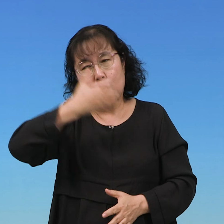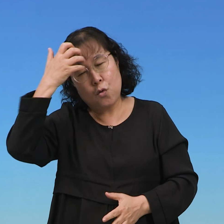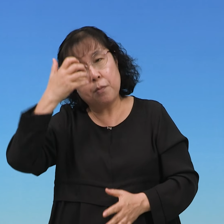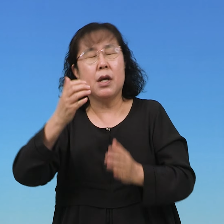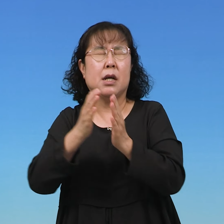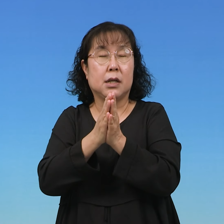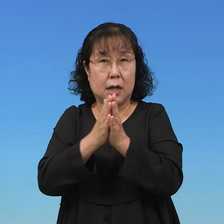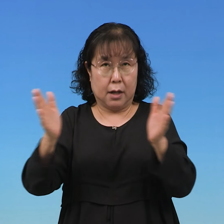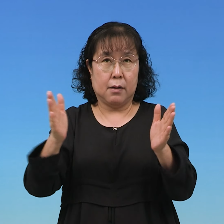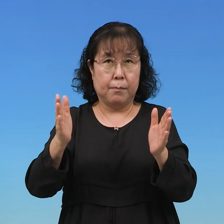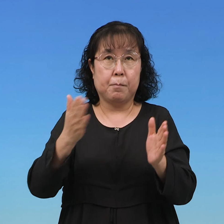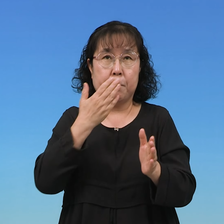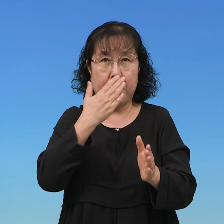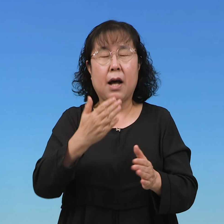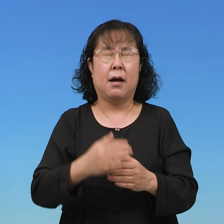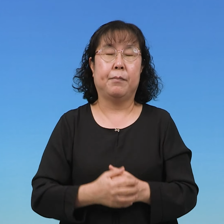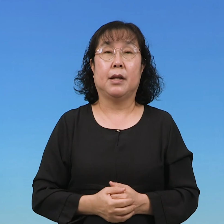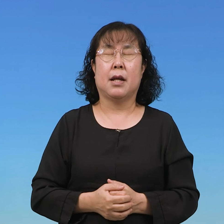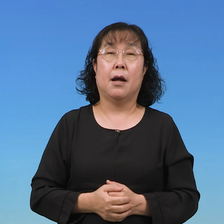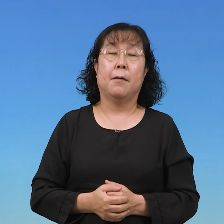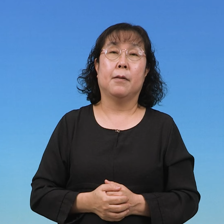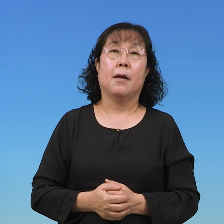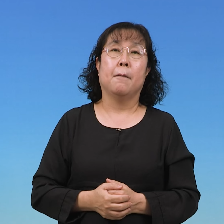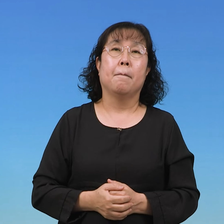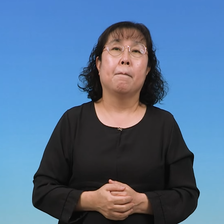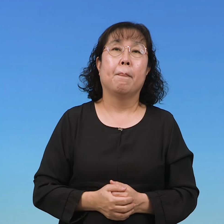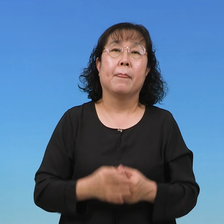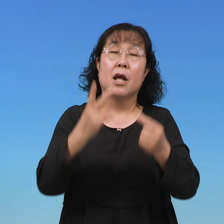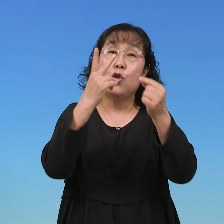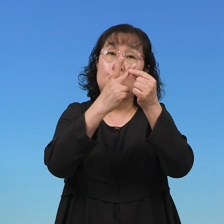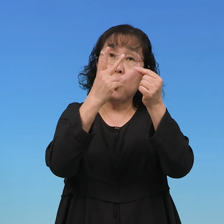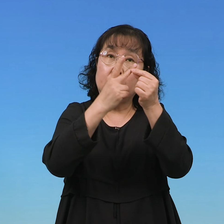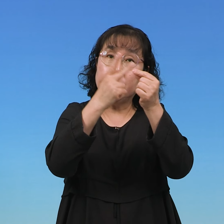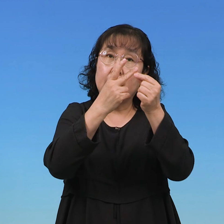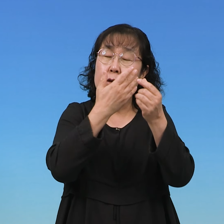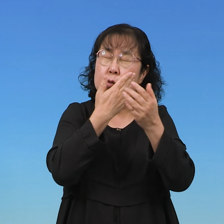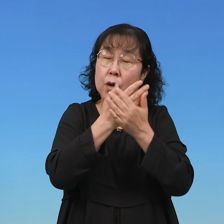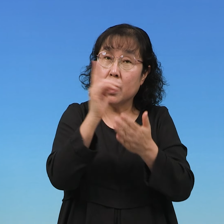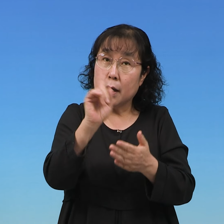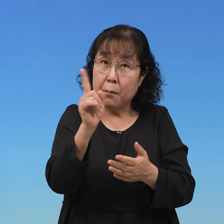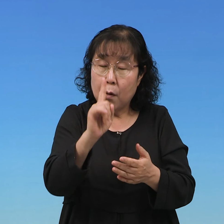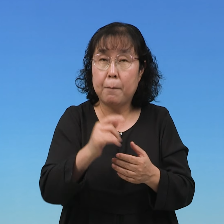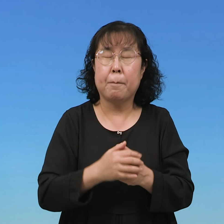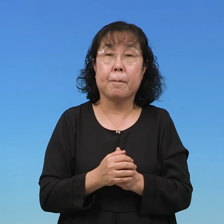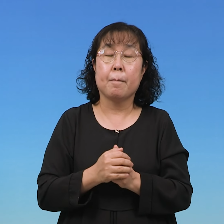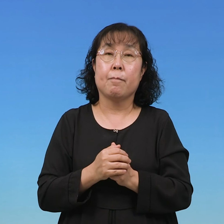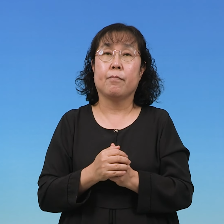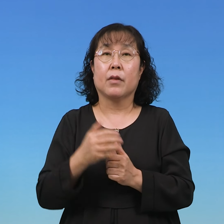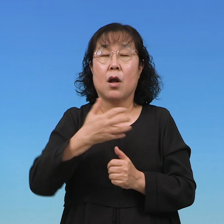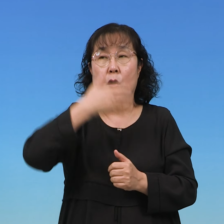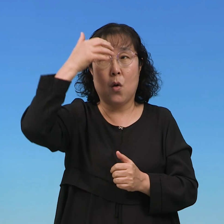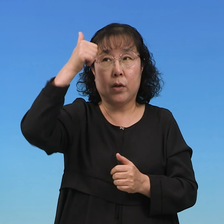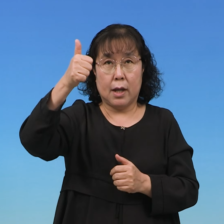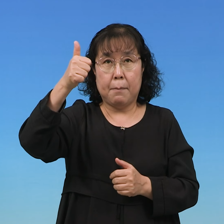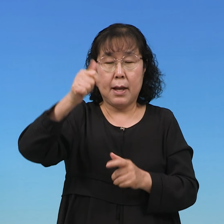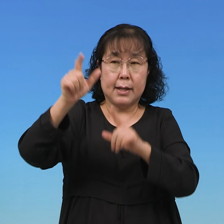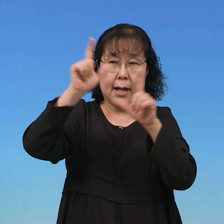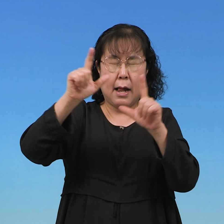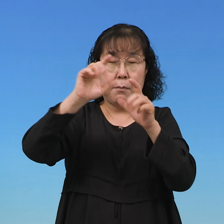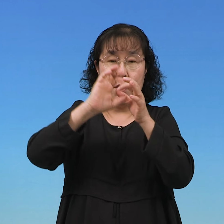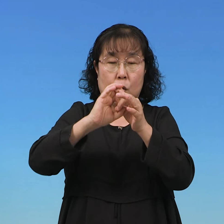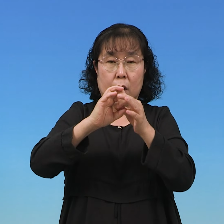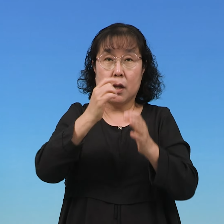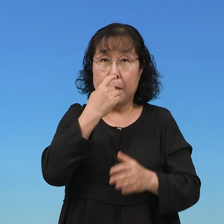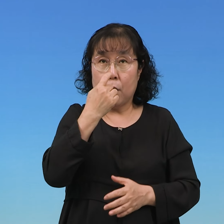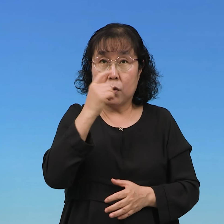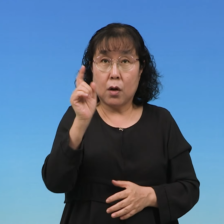삶을 살기 원한다면 이 요셉의 삶을 제가 굉장히 중요한 한 대목을 발견했거든요. 요셉의 삶을 통해서 배우는